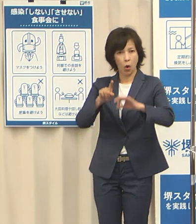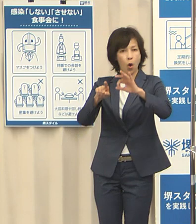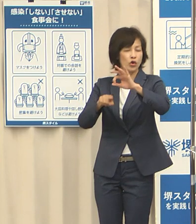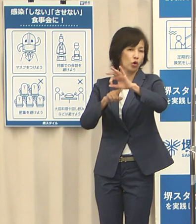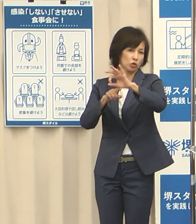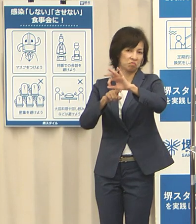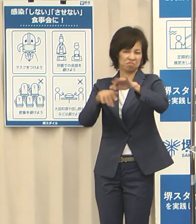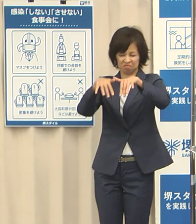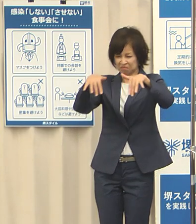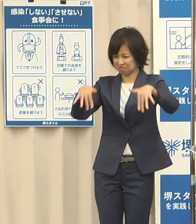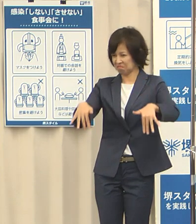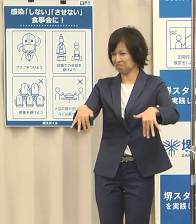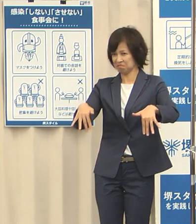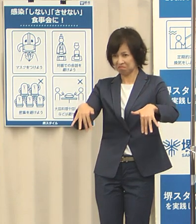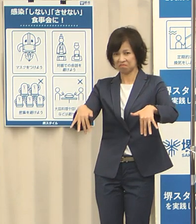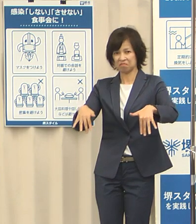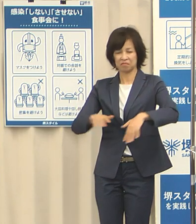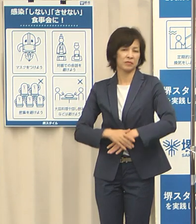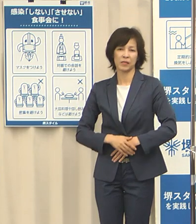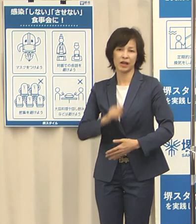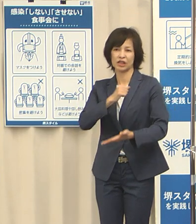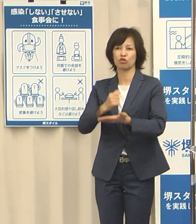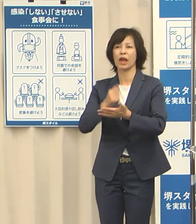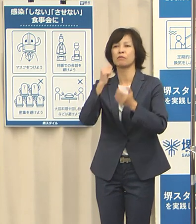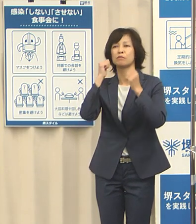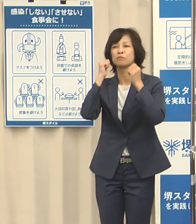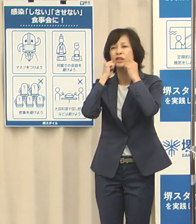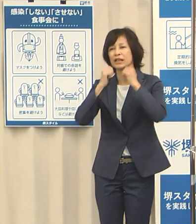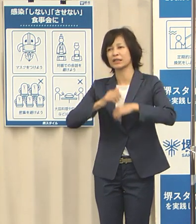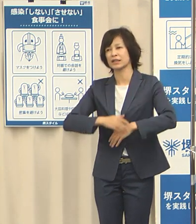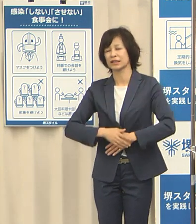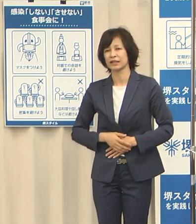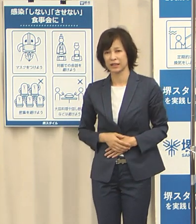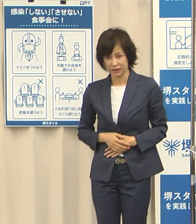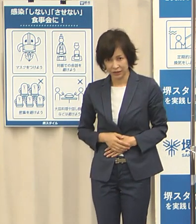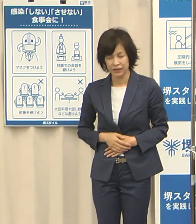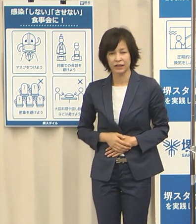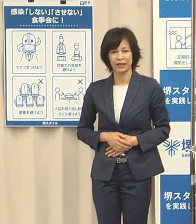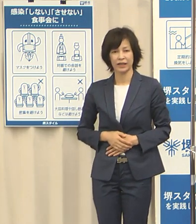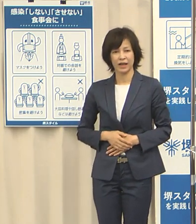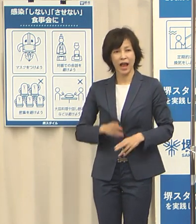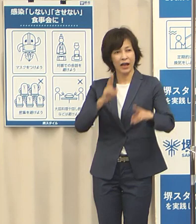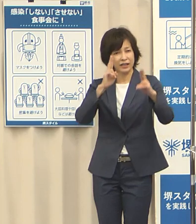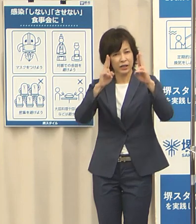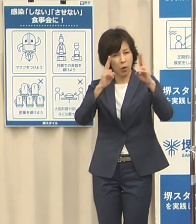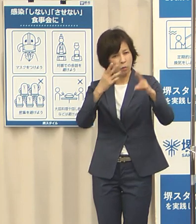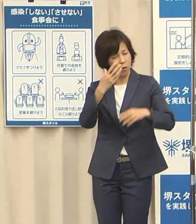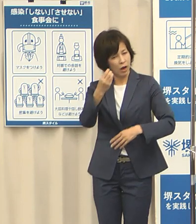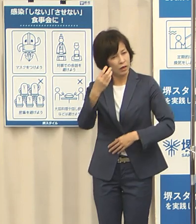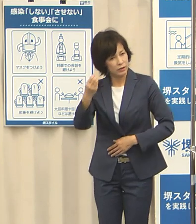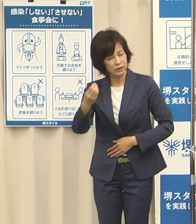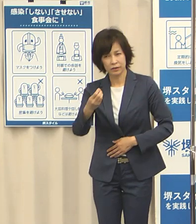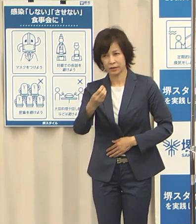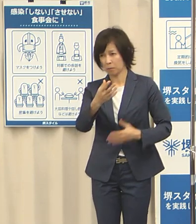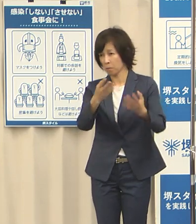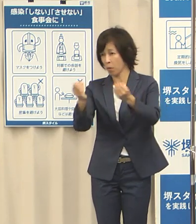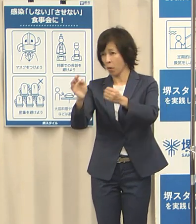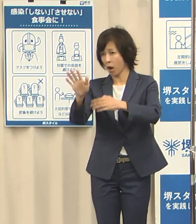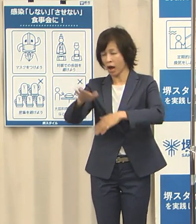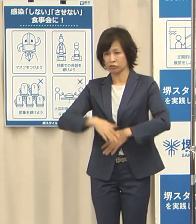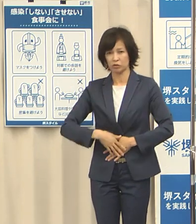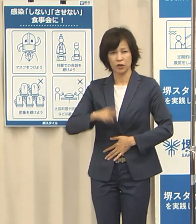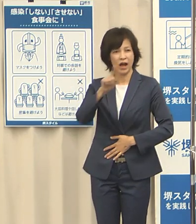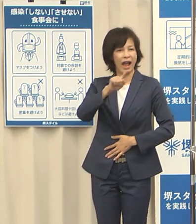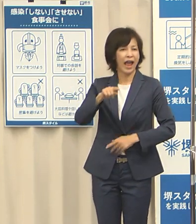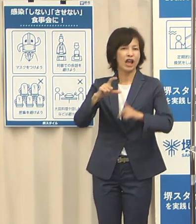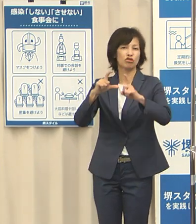りというのは絶対に実現ができません。ですからまさに、企業も多く関心を持っていらっしゃると思いますが、SDGs み